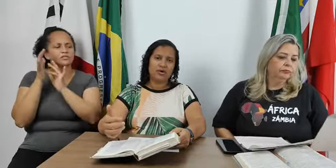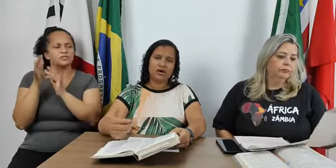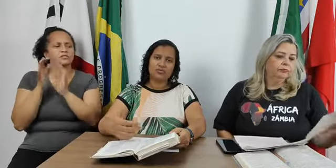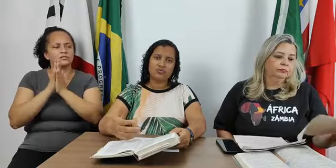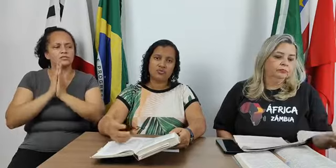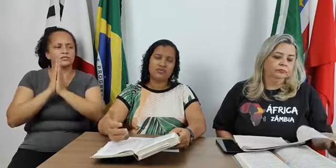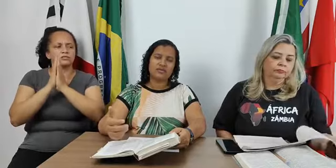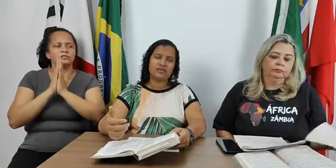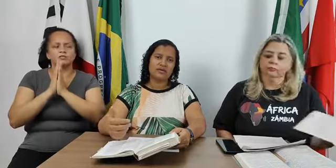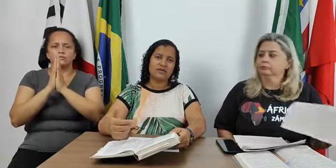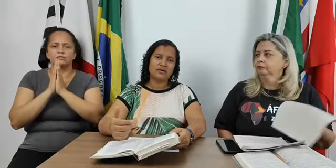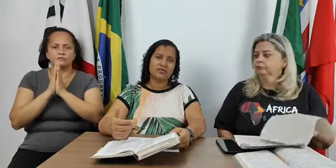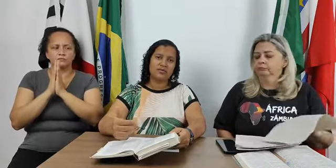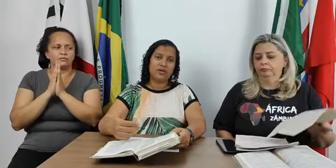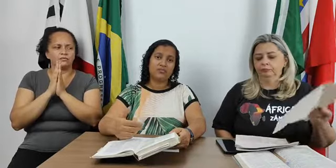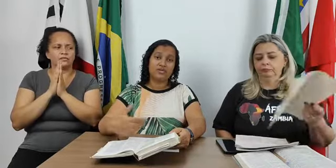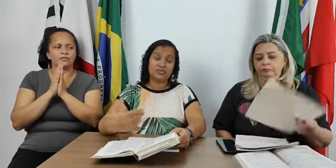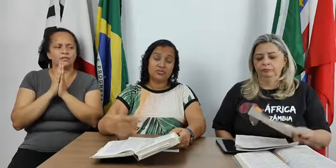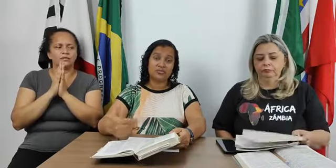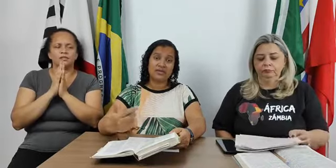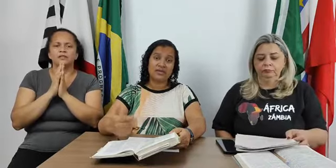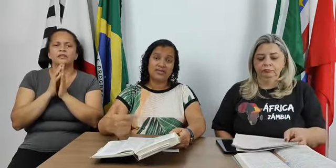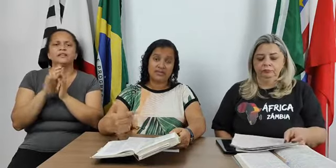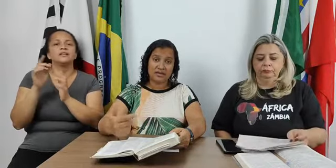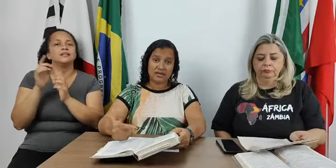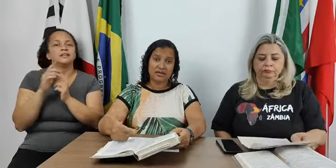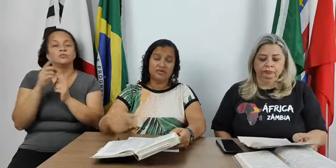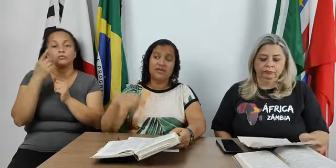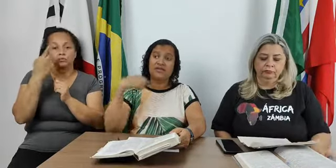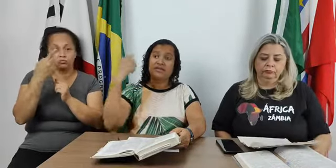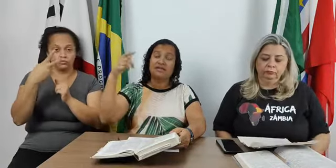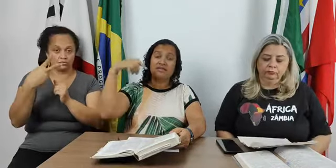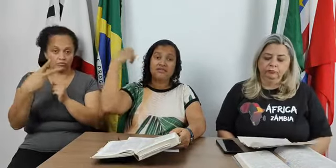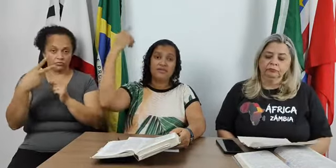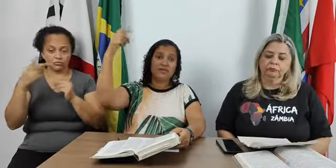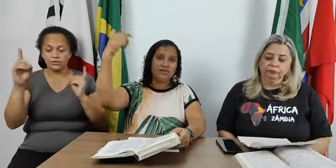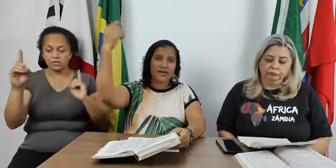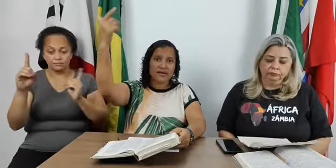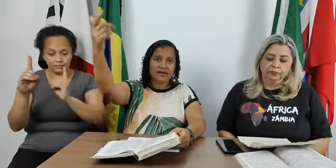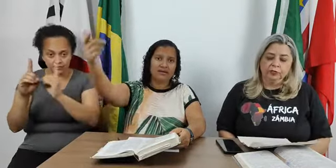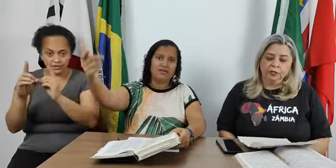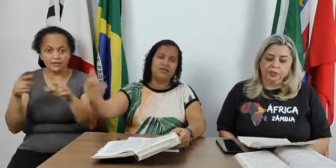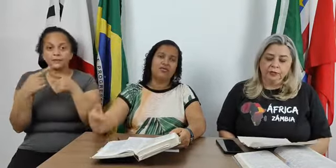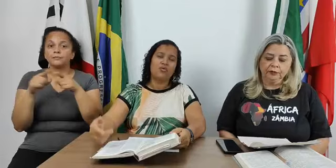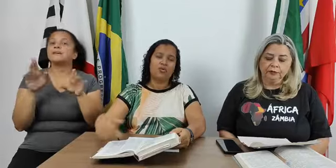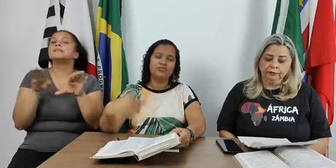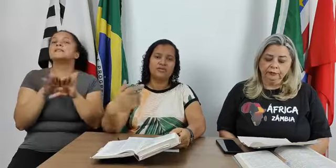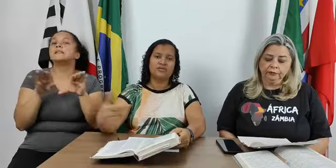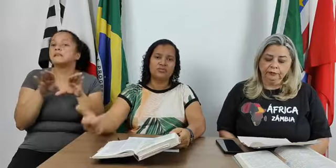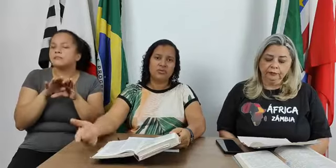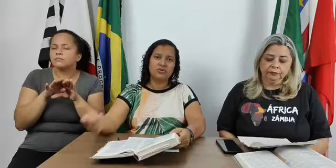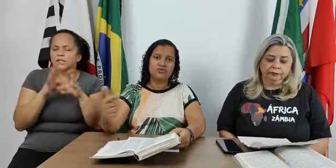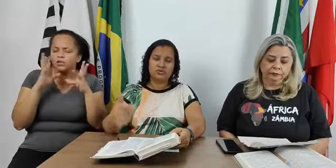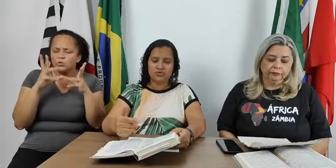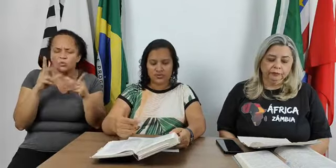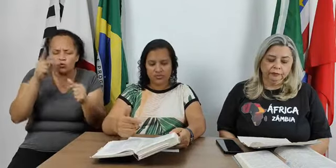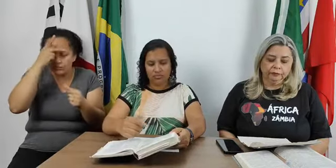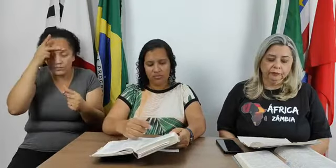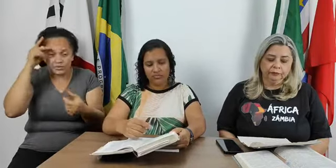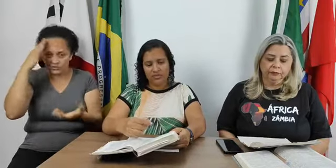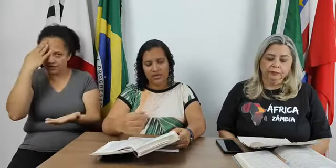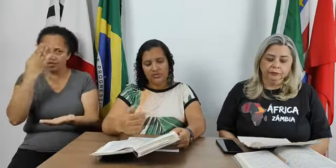só aos 12 que caminharam com ele, mas a todos aqueles que creram e aqueles que viriam a crer. Sim. Com o testemunho